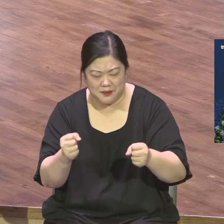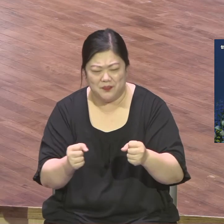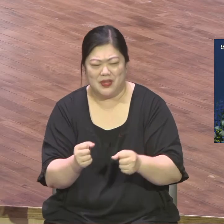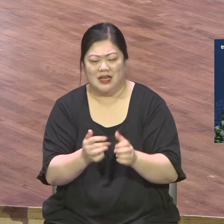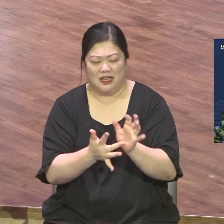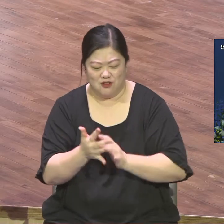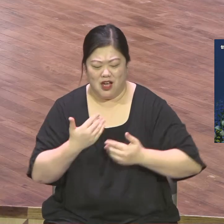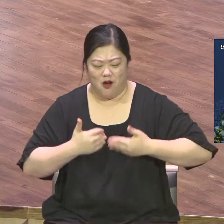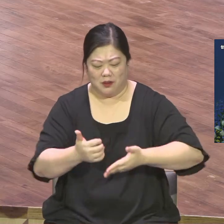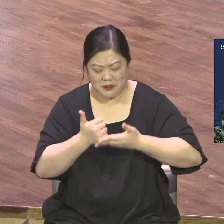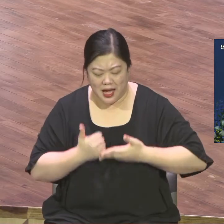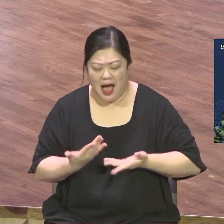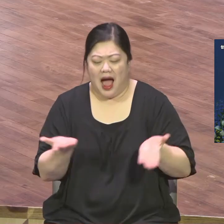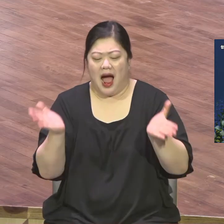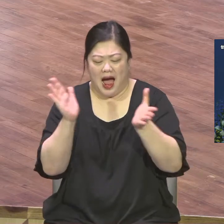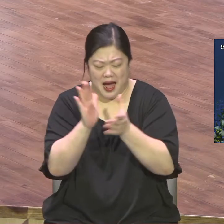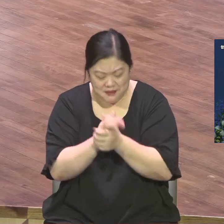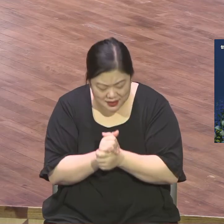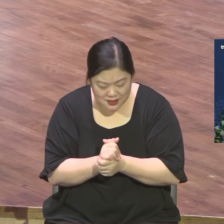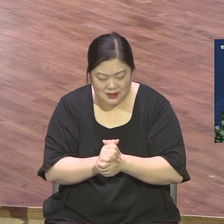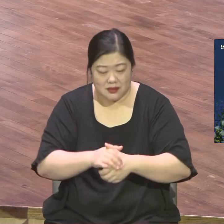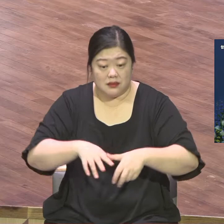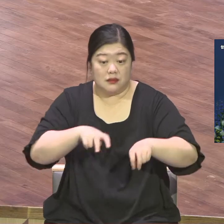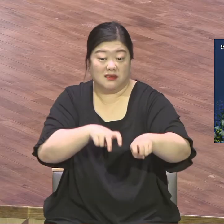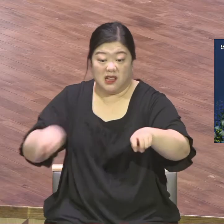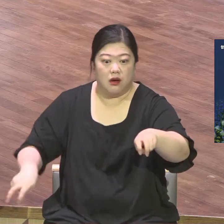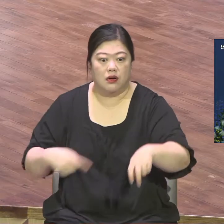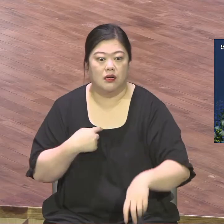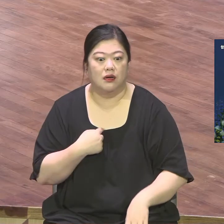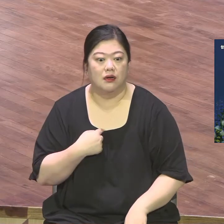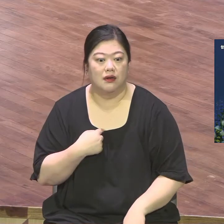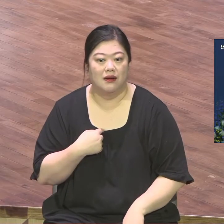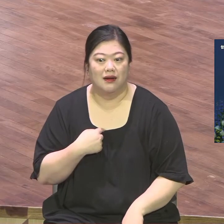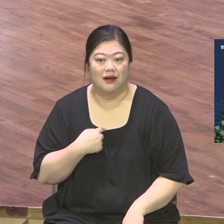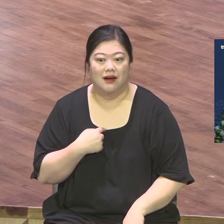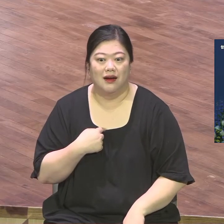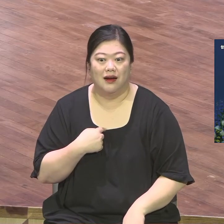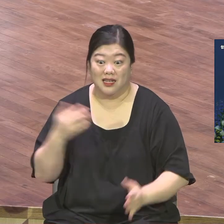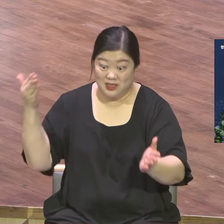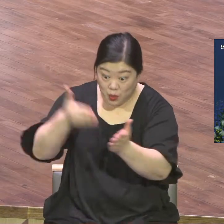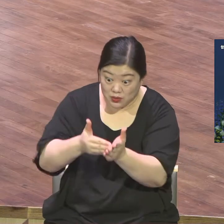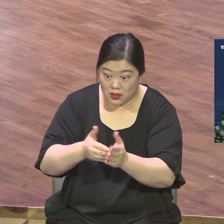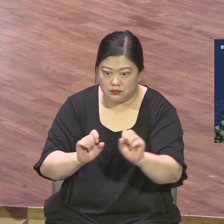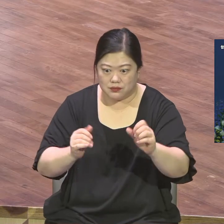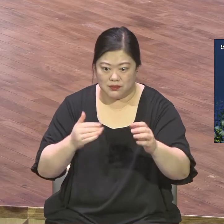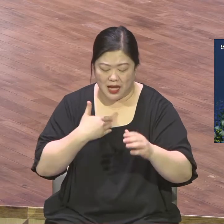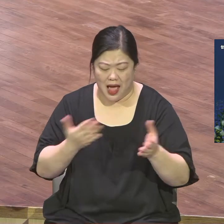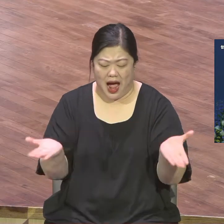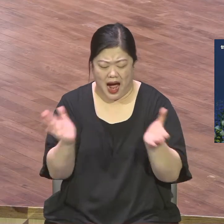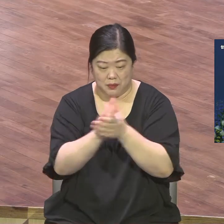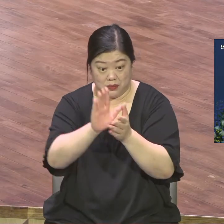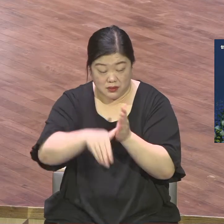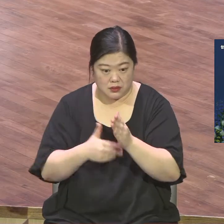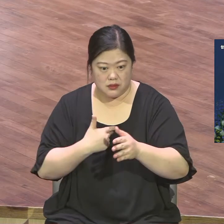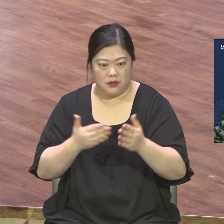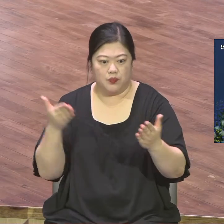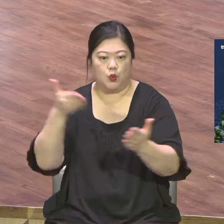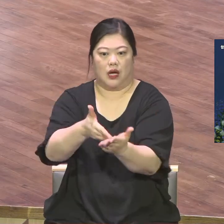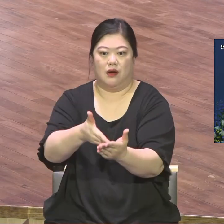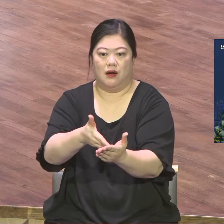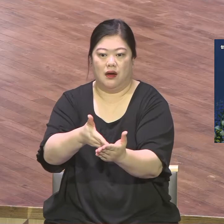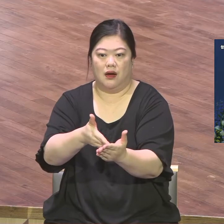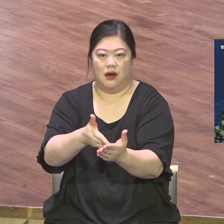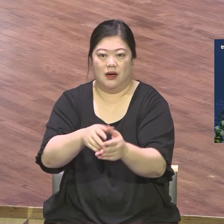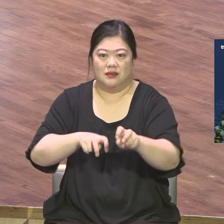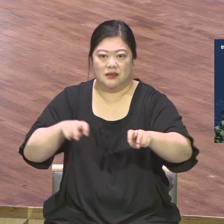기도를 하고 그렇게 내가 내리면서 그때는 어떻게 되느냐. 영접 시기고 메시지 전했으면 내릴 때